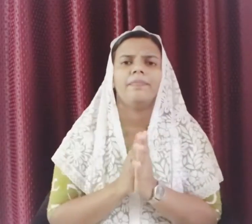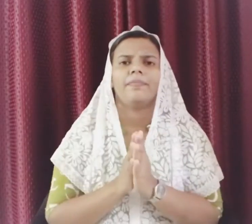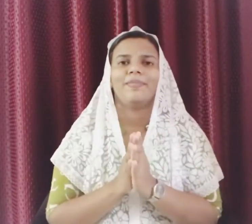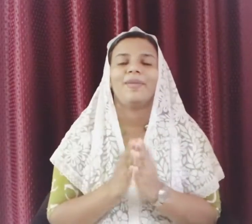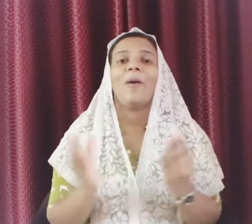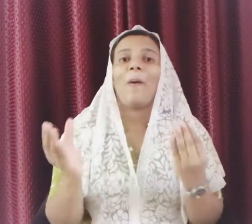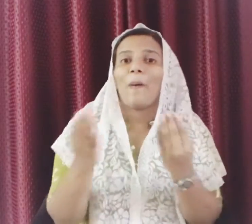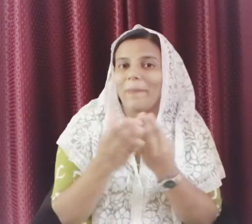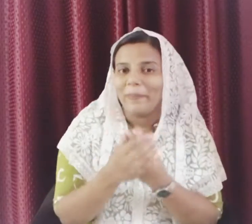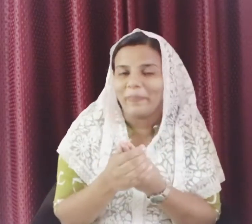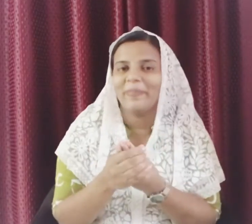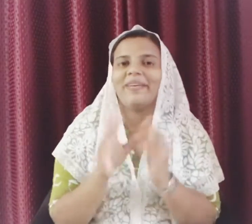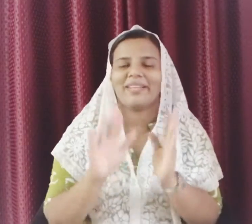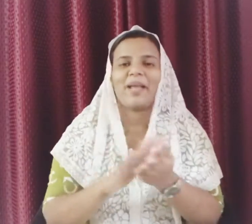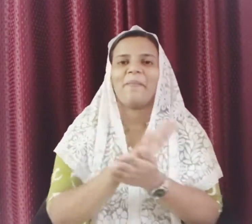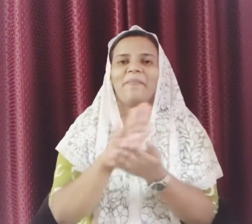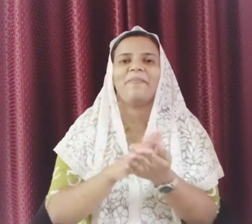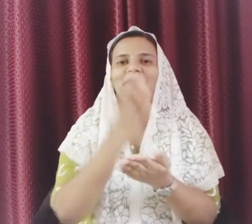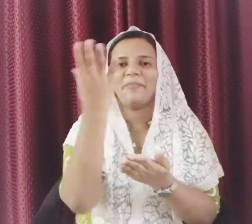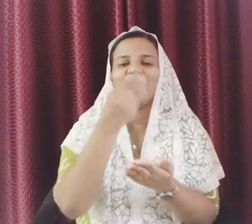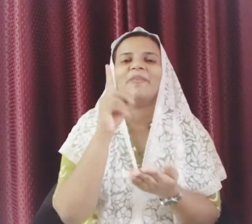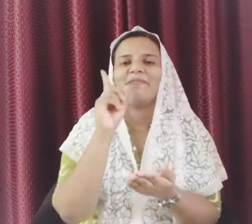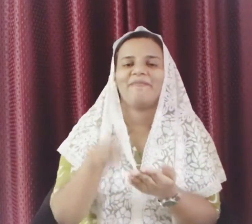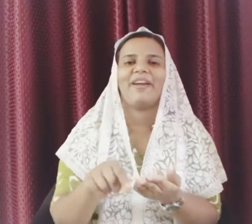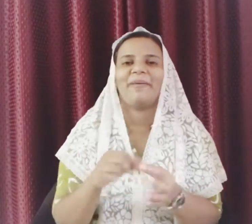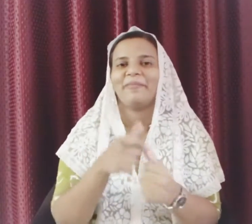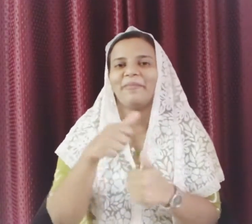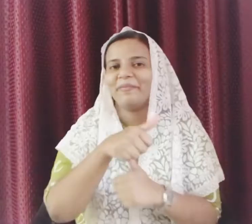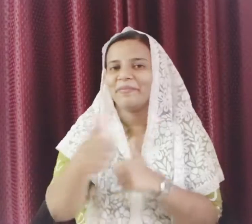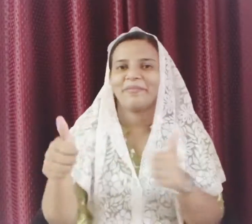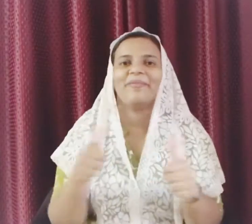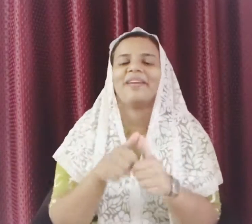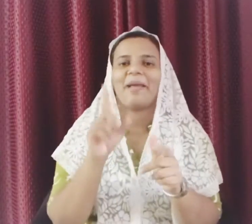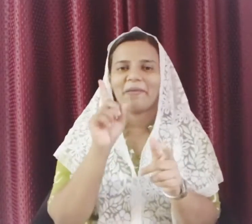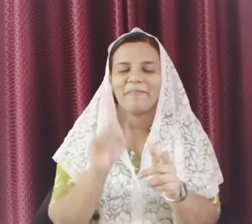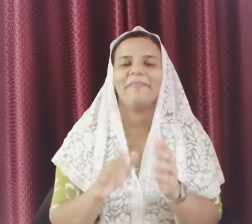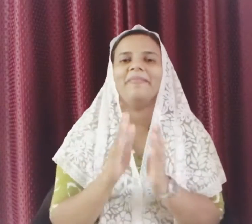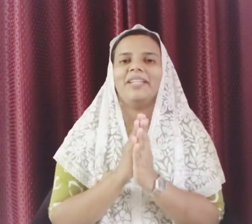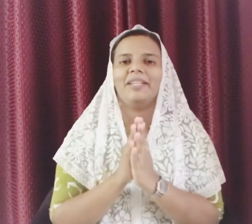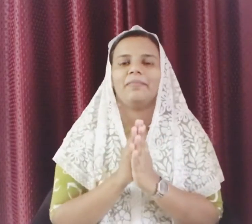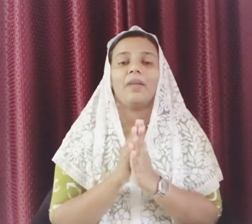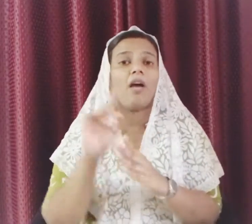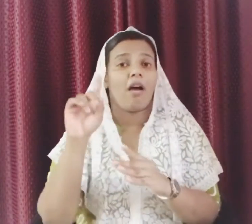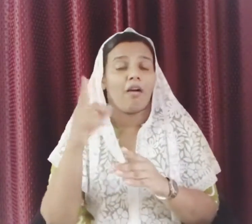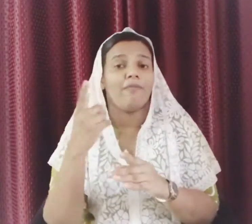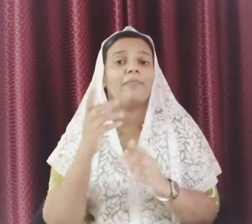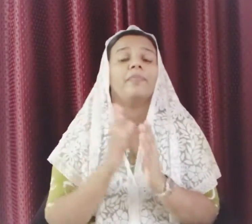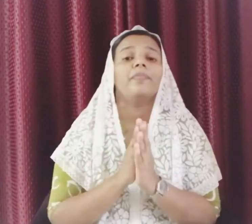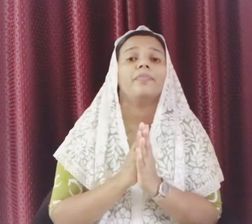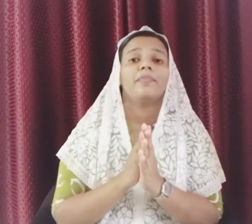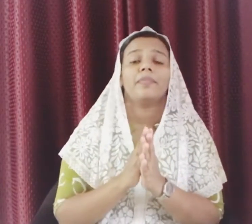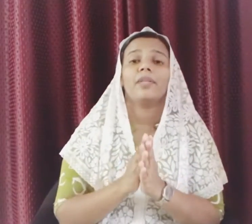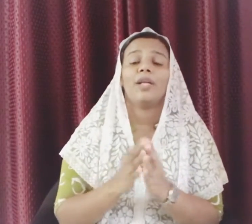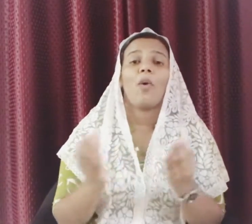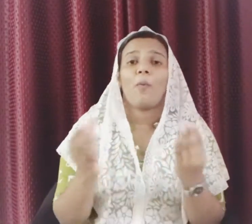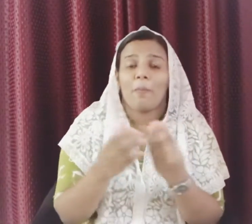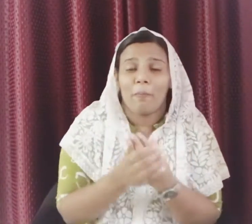വേണ്ടിയാണ്? കൂട്ടുകൂടാനായിട്ടാണ് പരിശുദ്ധാത്മാവിനെ തന്നിരിക്കുന്നത്. കൂട്ടായ്മ കൂടാനായിട്ടാണ് പരിശുദ്ധാത്മാവിനെ തന്നിരിക്കുന്നത്. അപ്പോൾ ആദ്യമേ കൂട്ടുകൂടണമെങ്കിലും കൂട്ടായ്മ